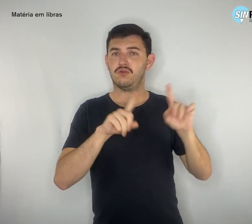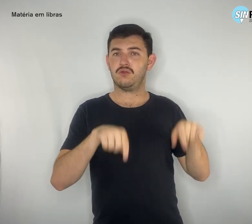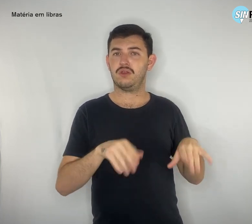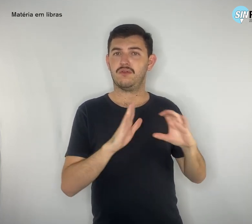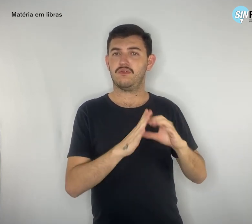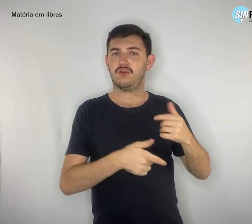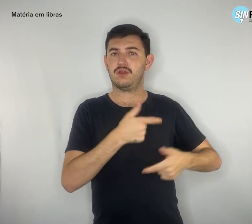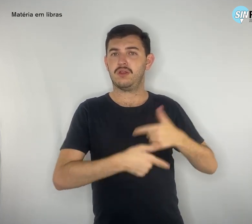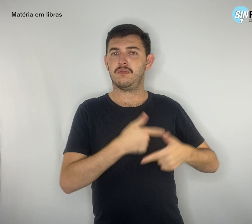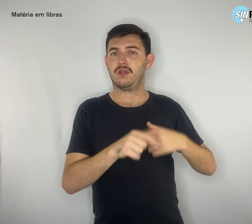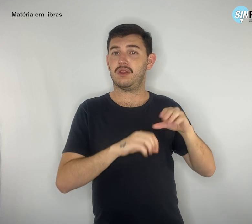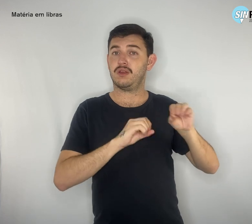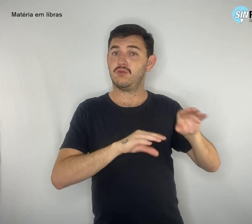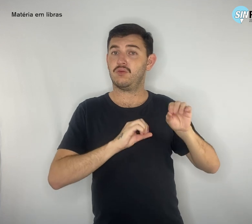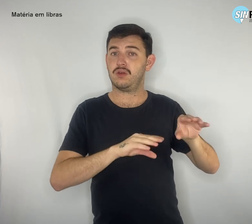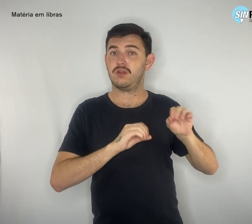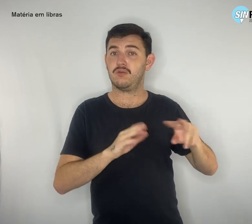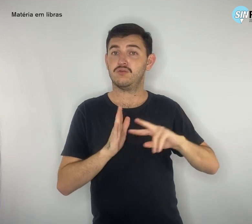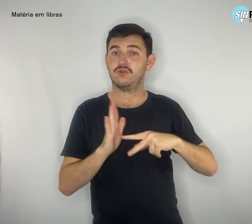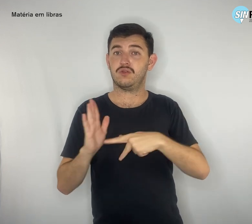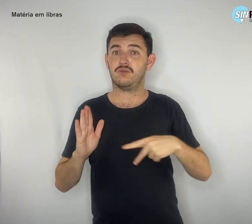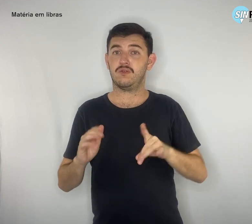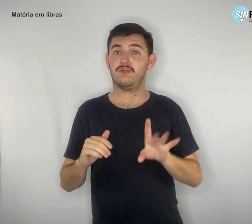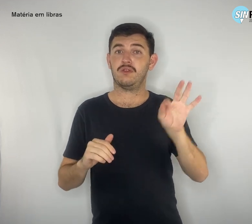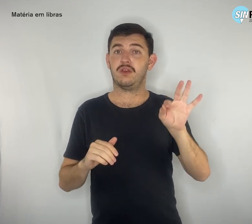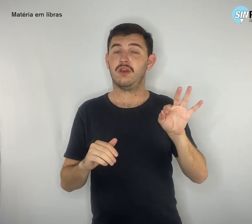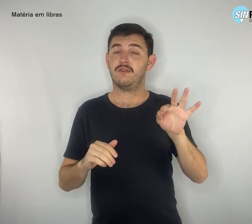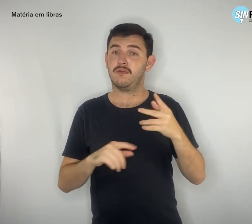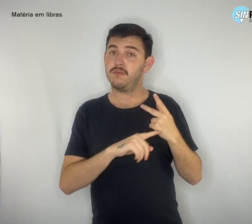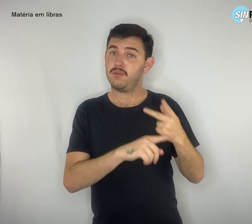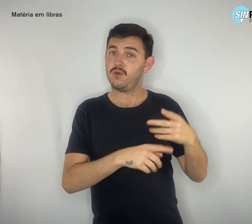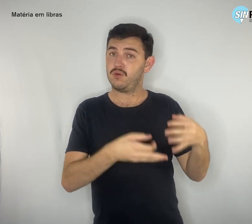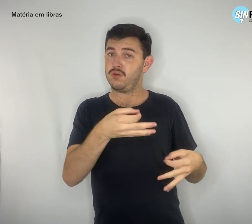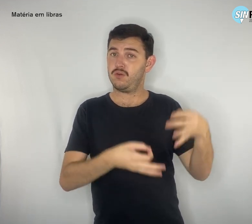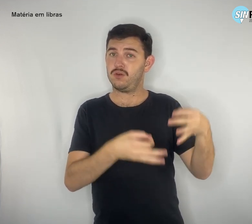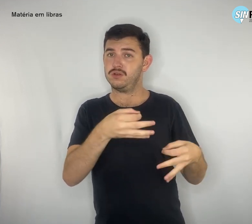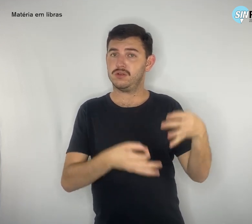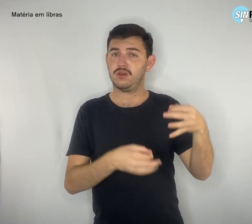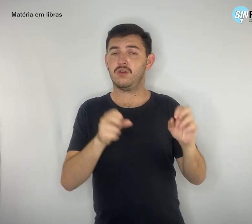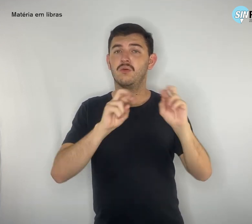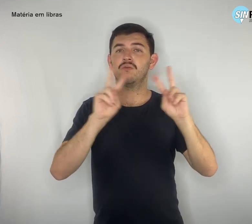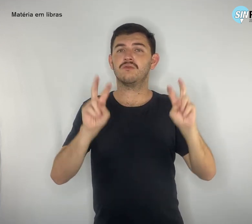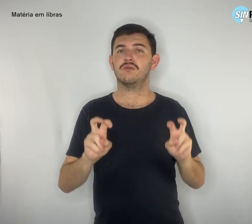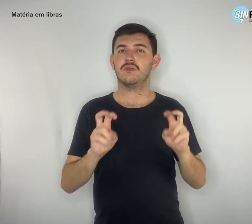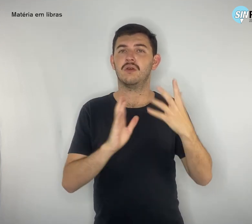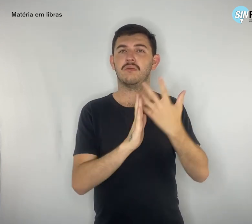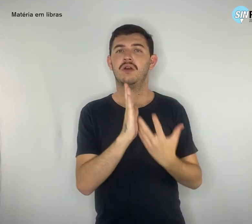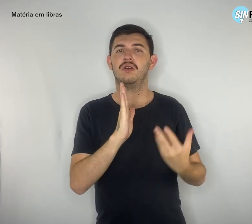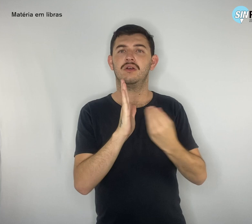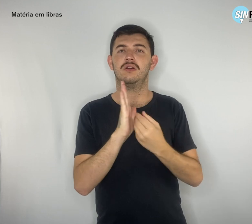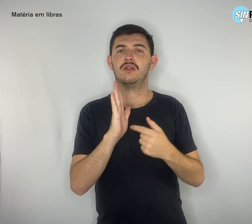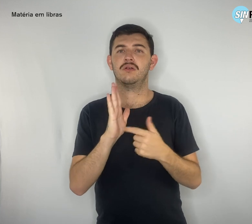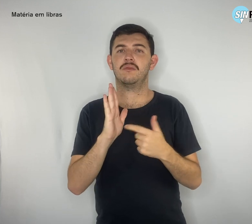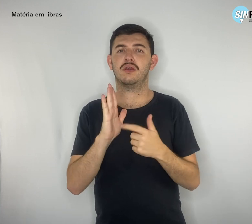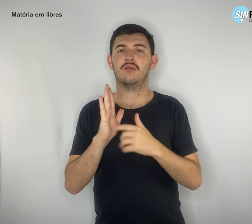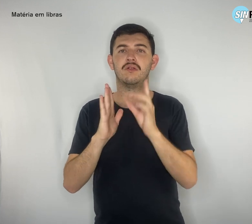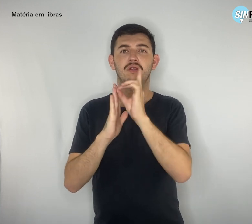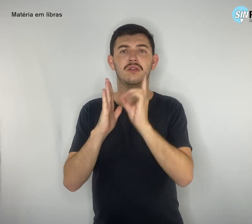simpro recorreu retomando a alegação de que embora a publicação do Decreto o